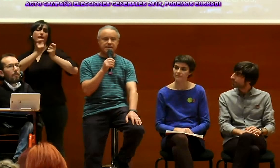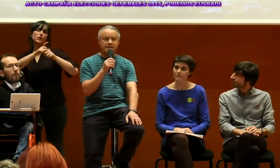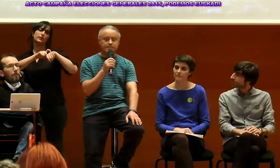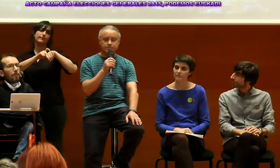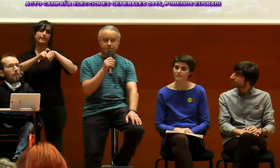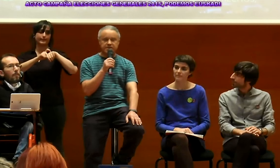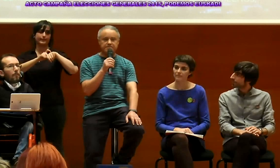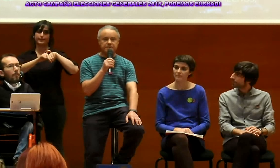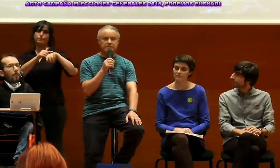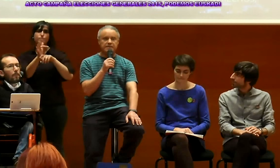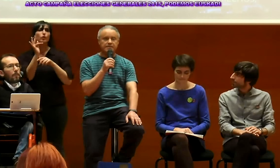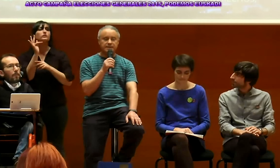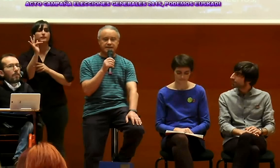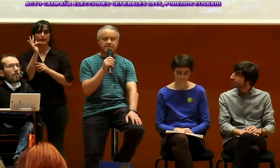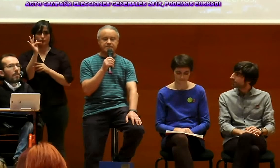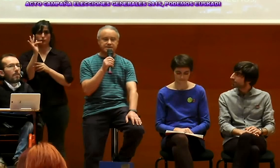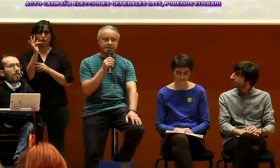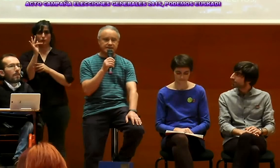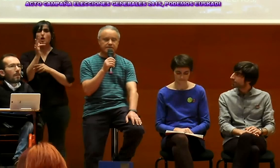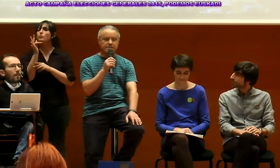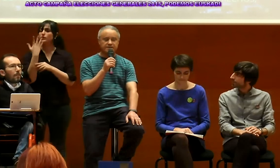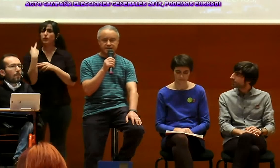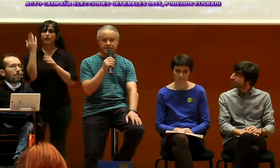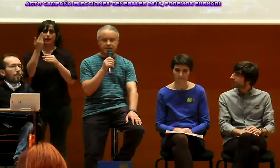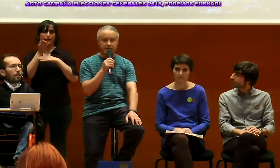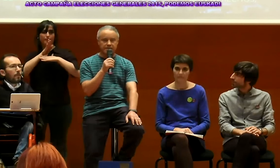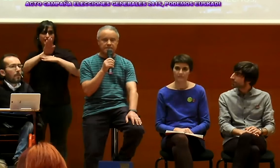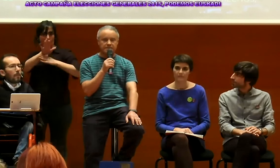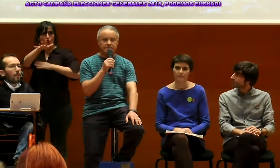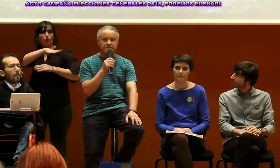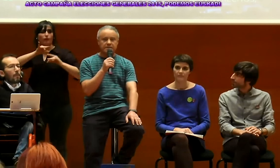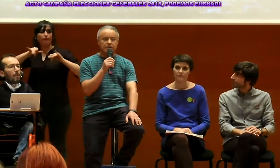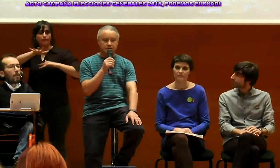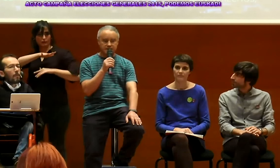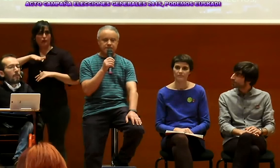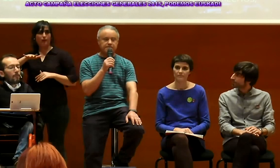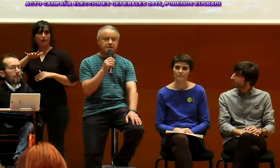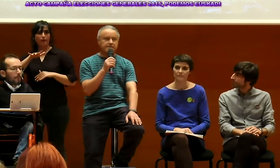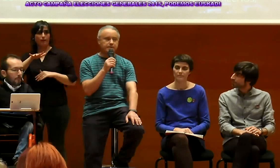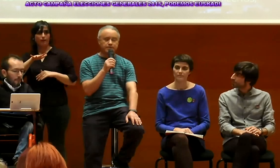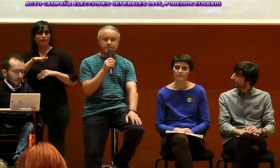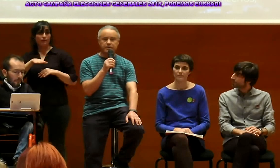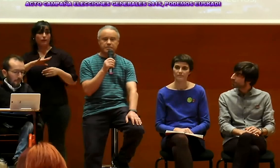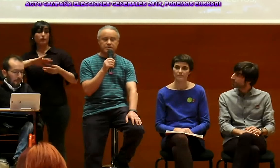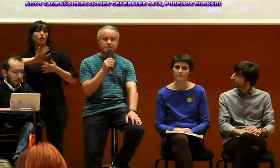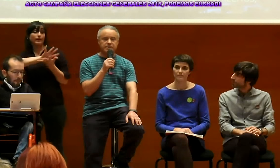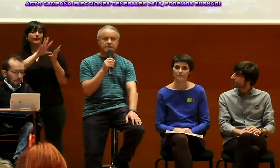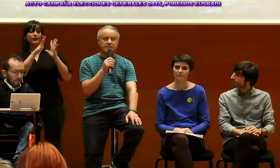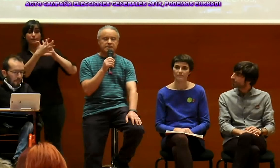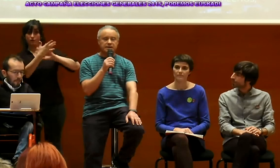realmente positivo de representación territorial. Con la reforma que propone